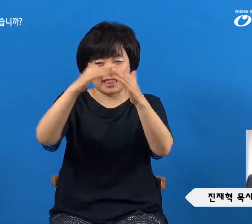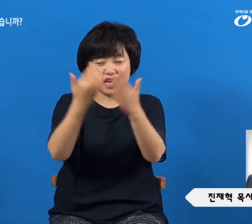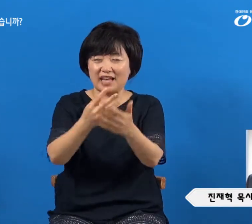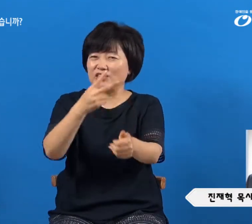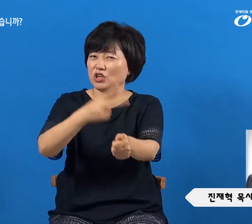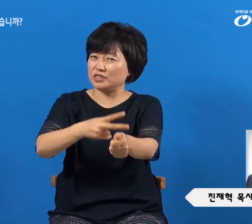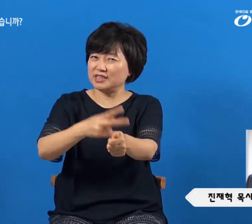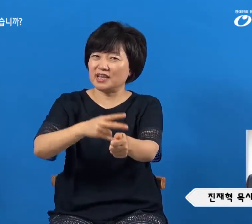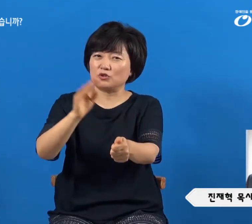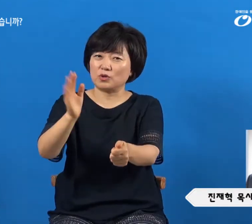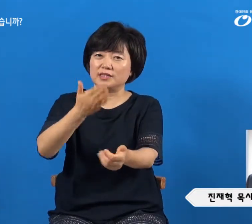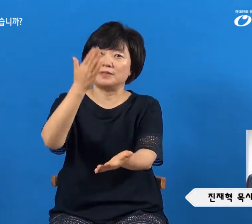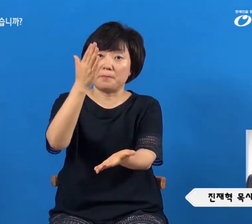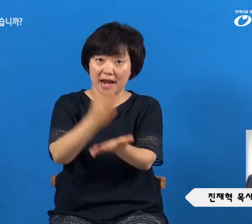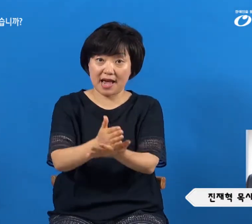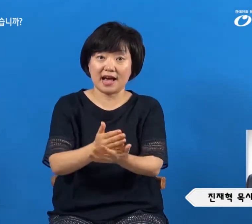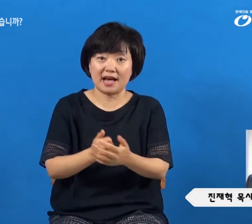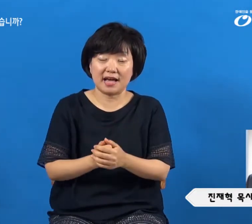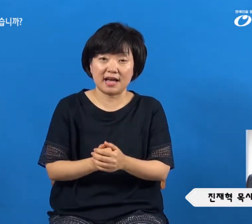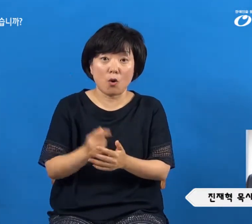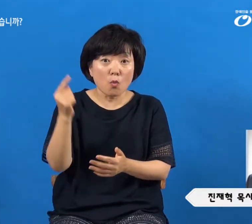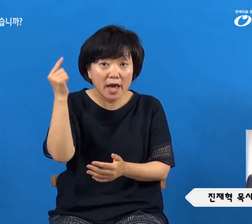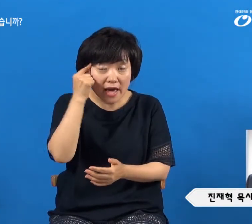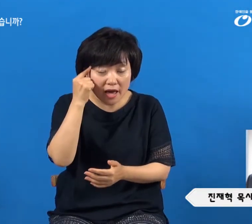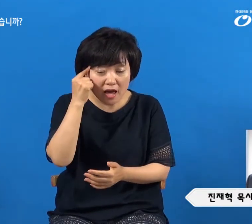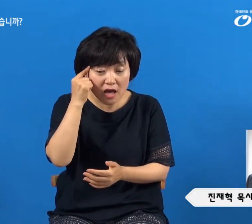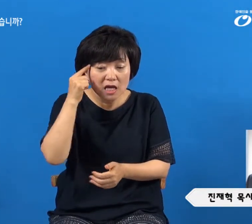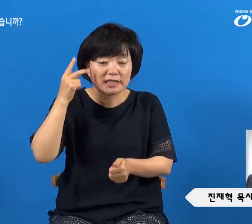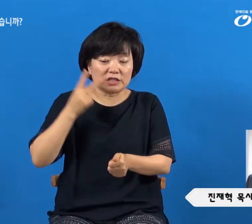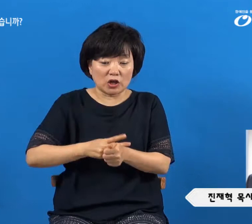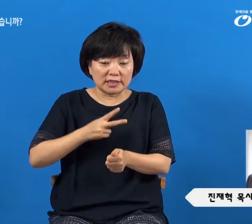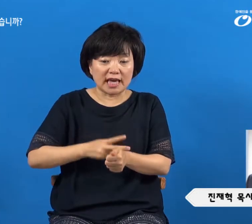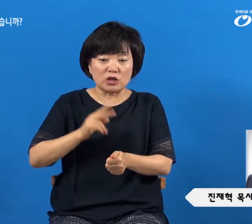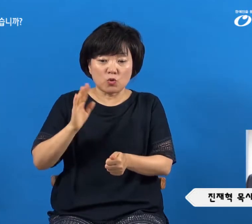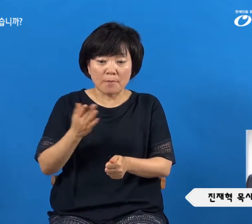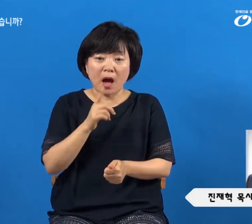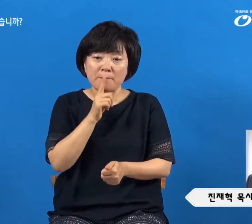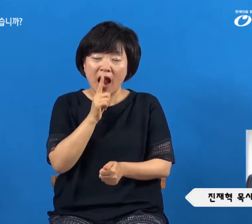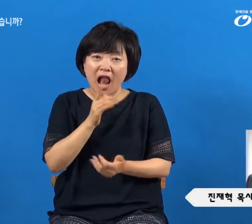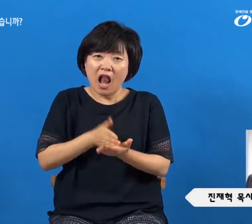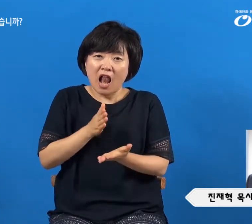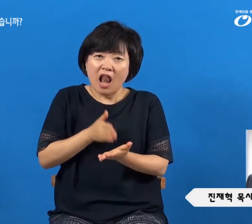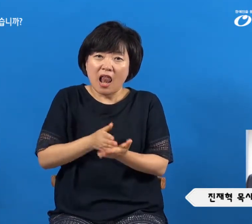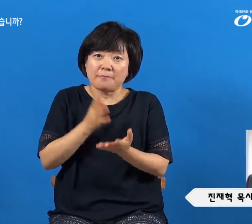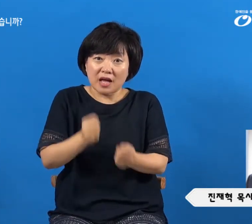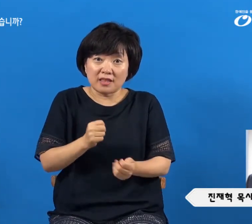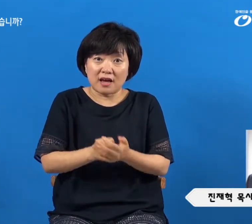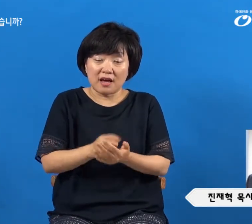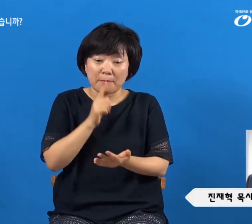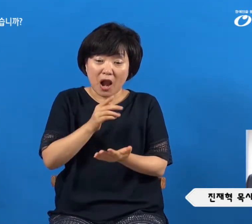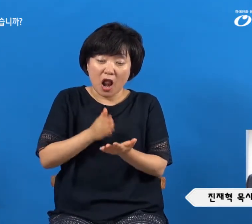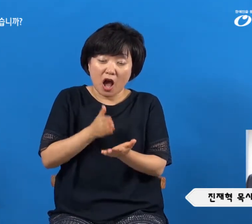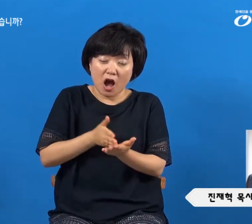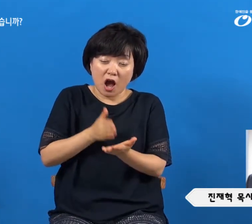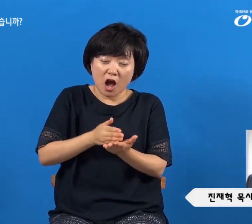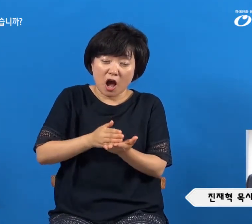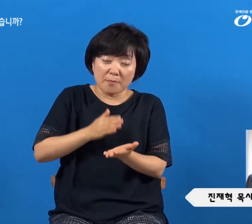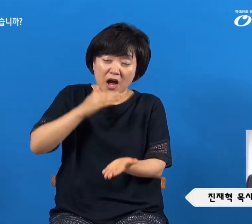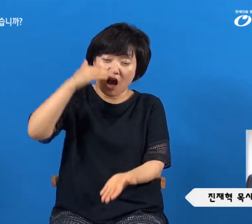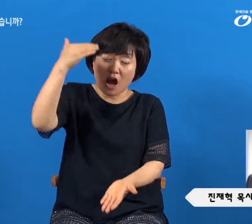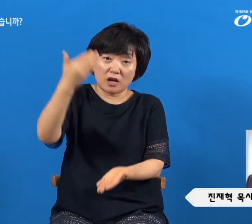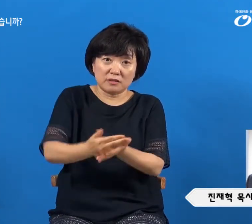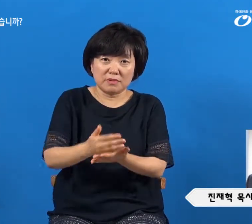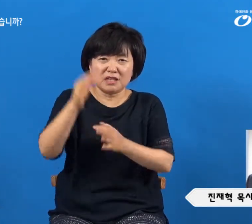선생이 되려고 하지 마라. 왜냐하면 선생이 되면 말을 많이 합니다. 말을 많이 하면